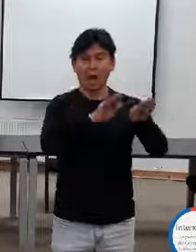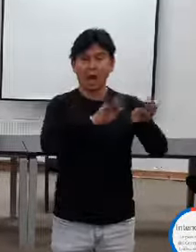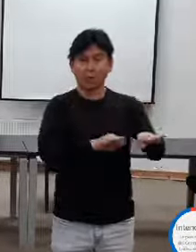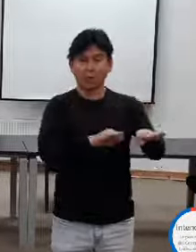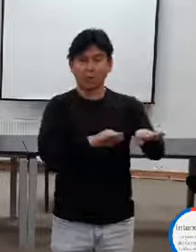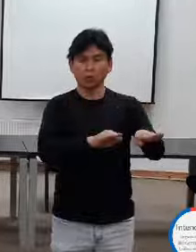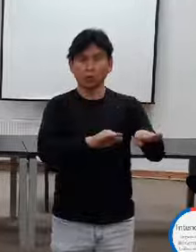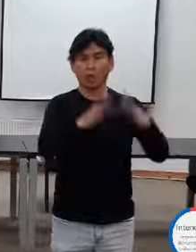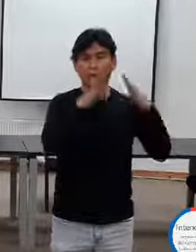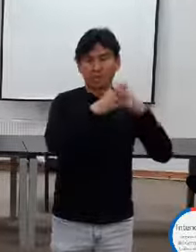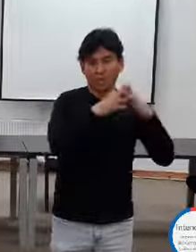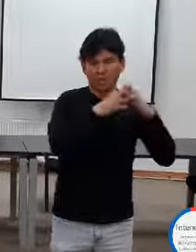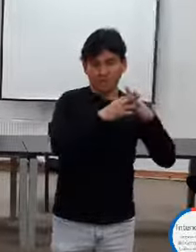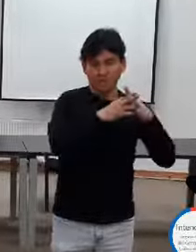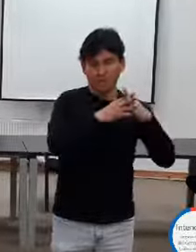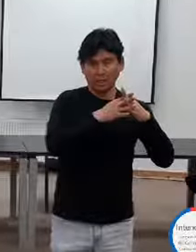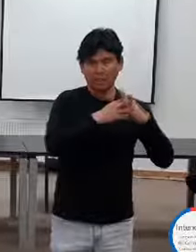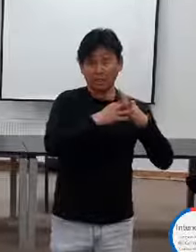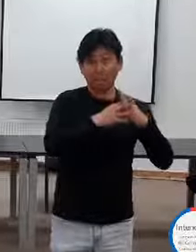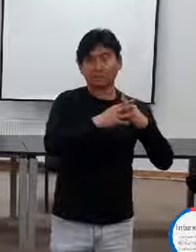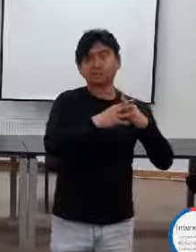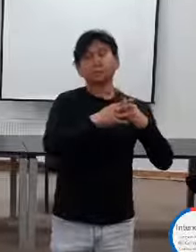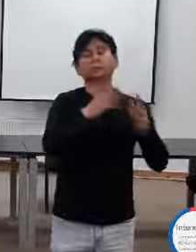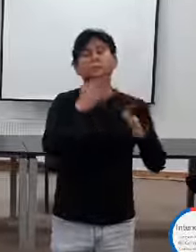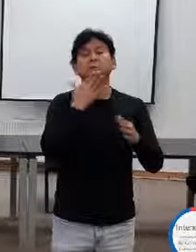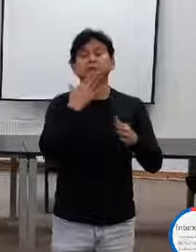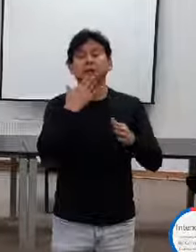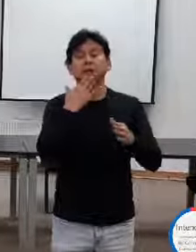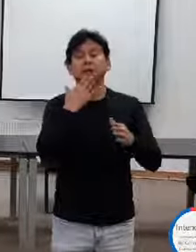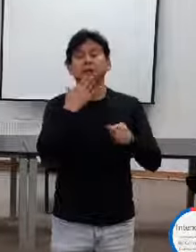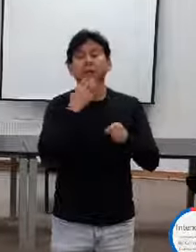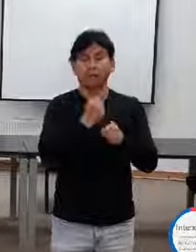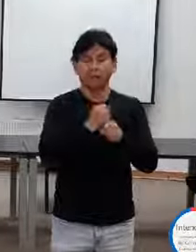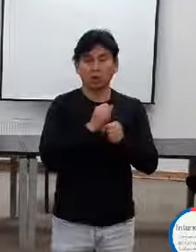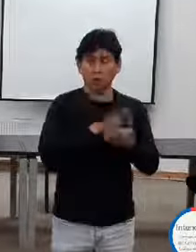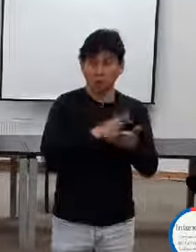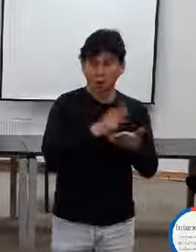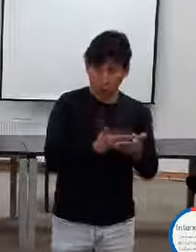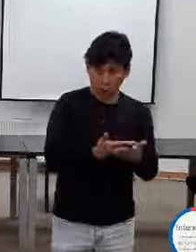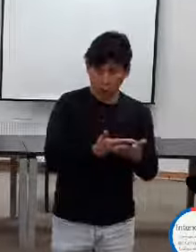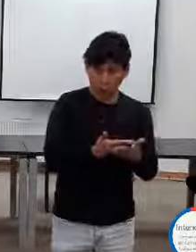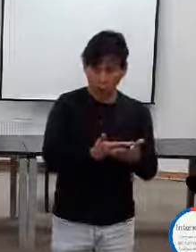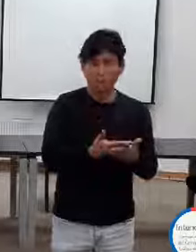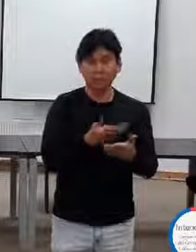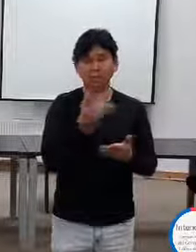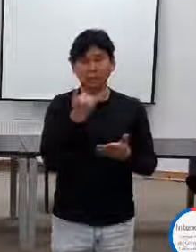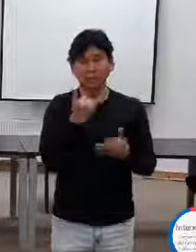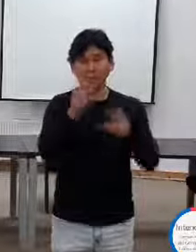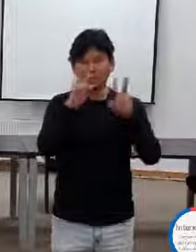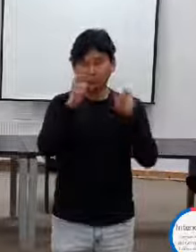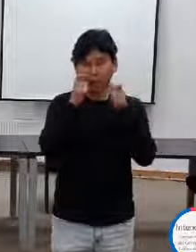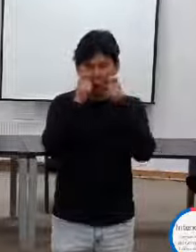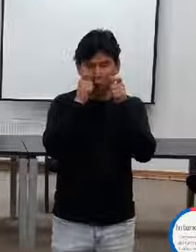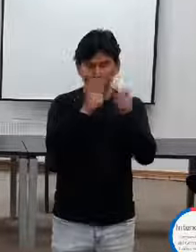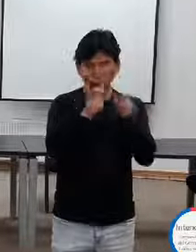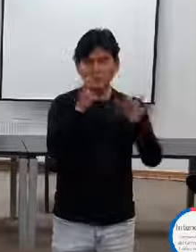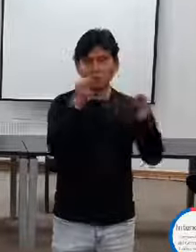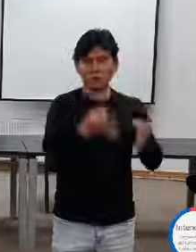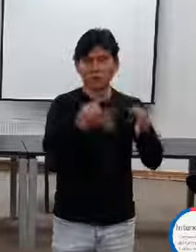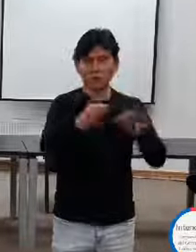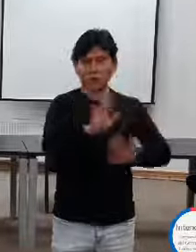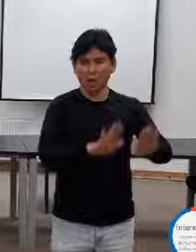desarrollando las Fuerzas Armadas y de Orden a las tareas sanitarias, así como también en cuanto al control de la seguridad